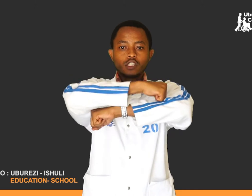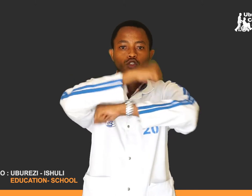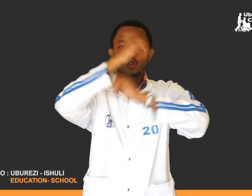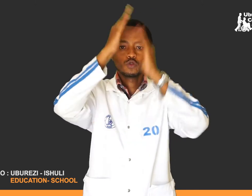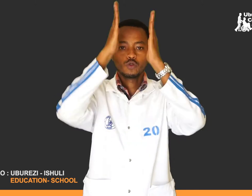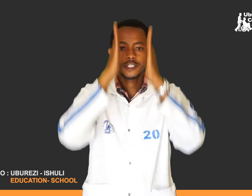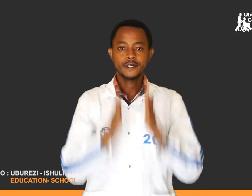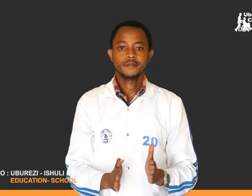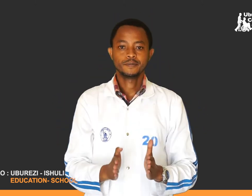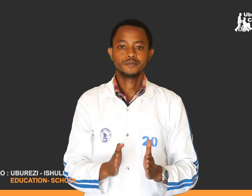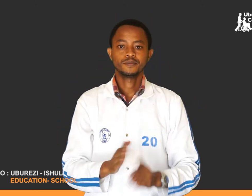Umunyeshuri,